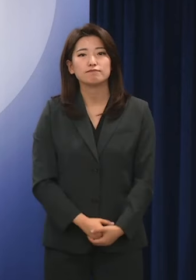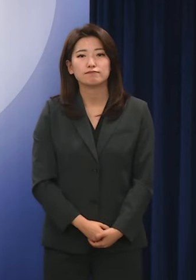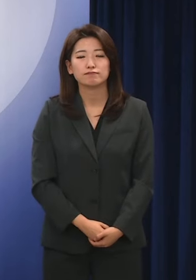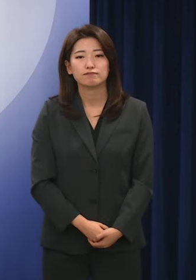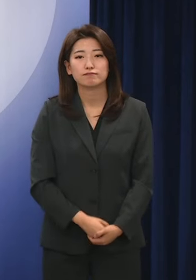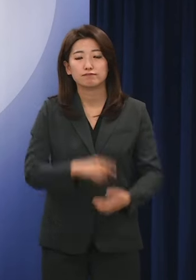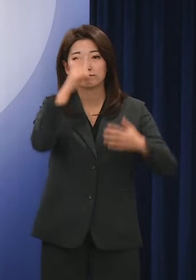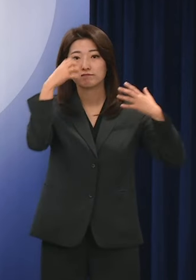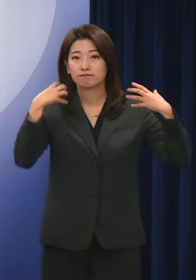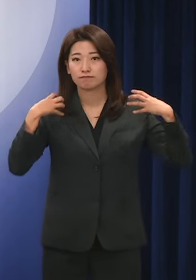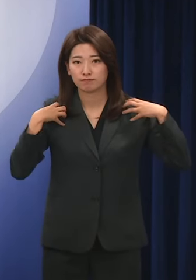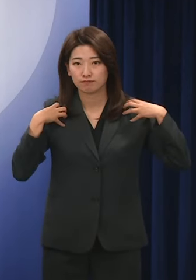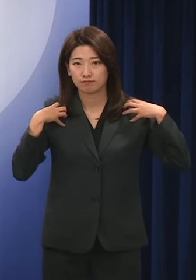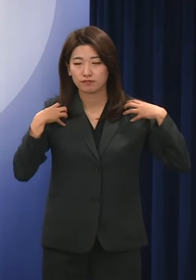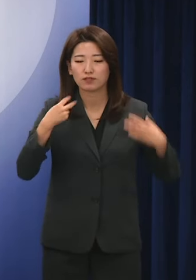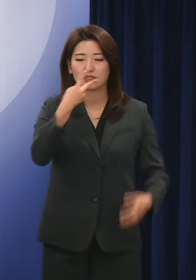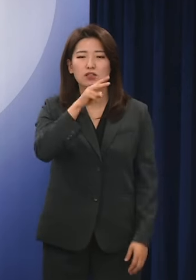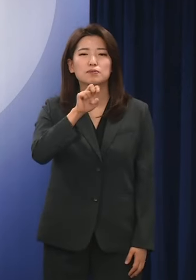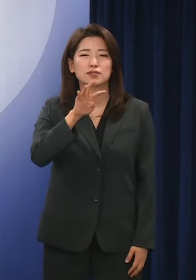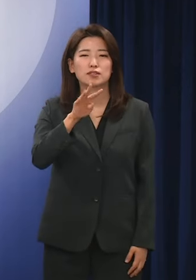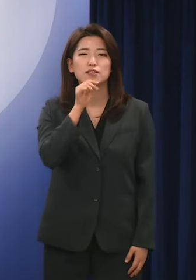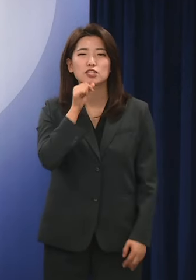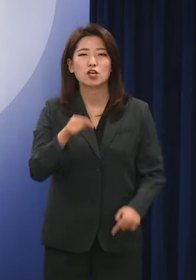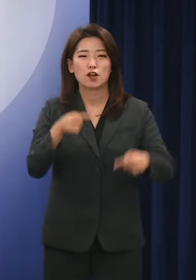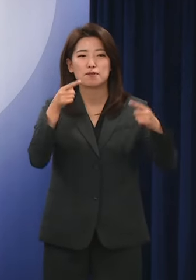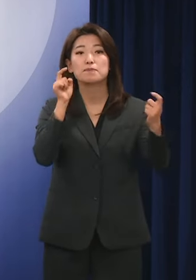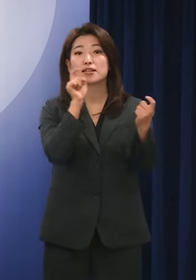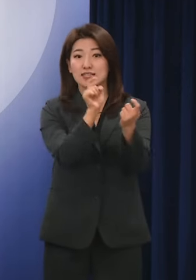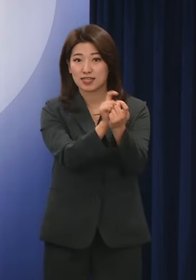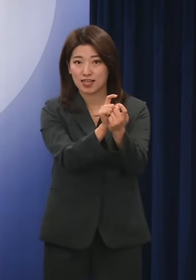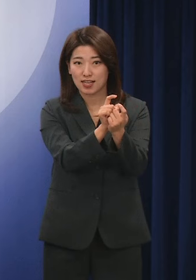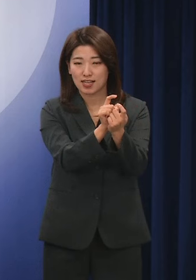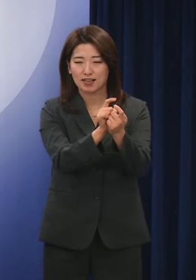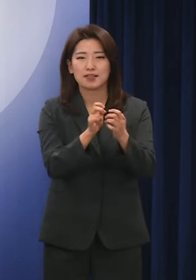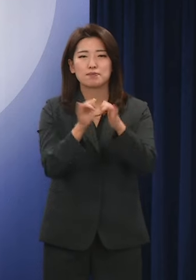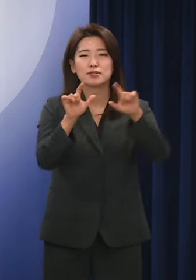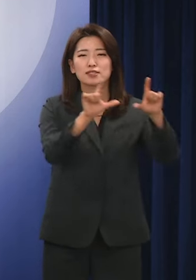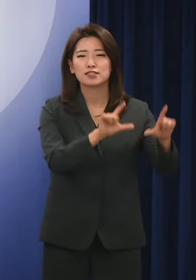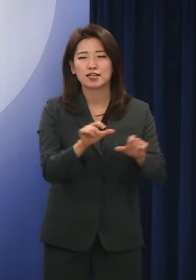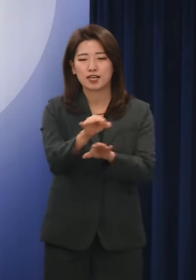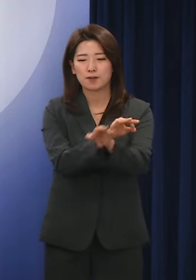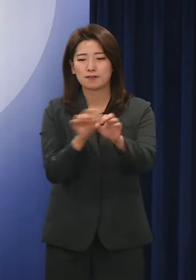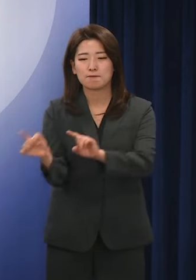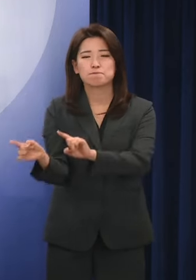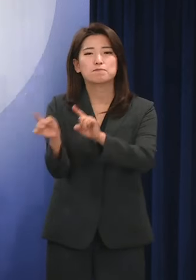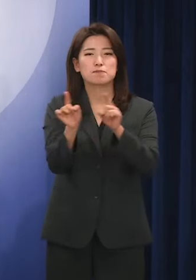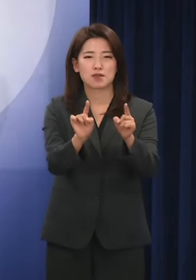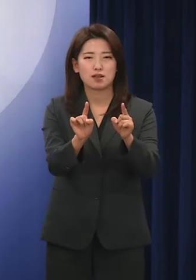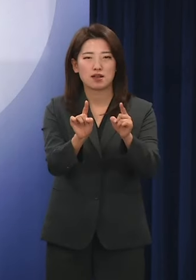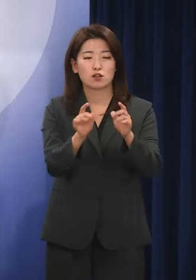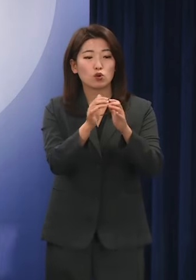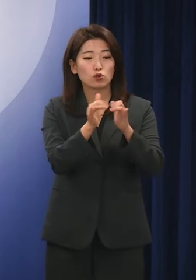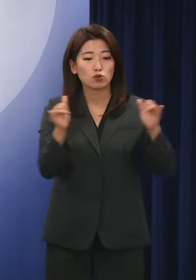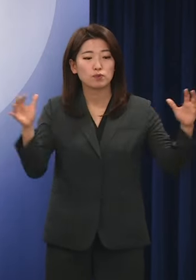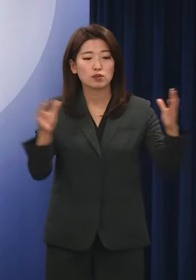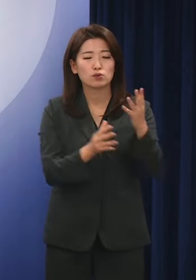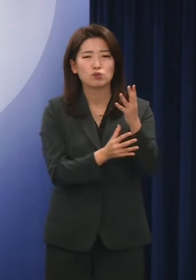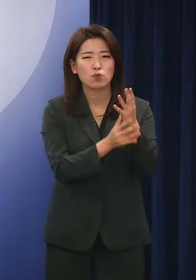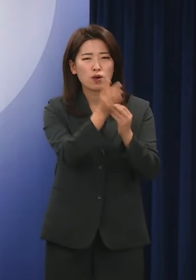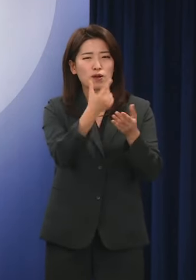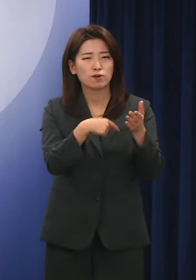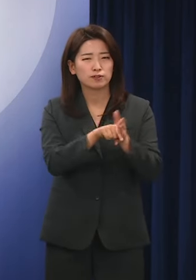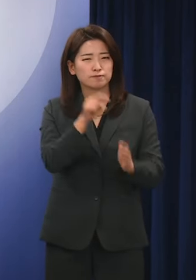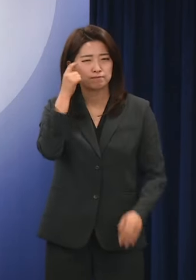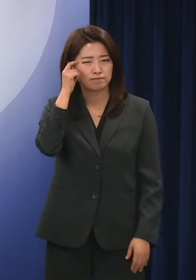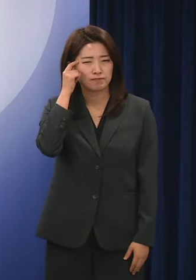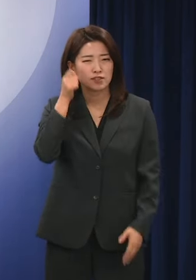정부는 2024년 설 명절을 맞이하며 활력 있는 민생 경제와 국민 통합을 위한 계기를 마련하기